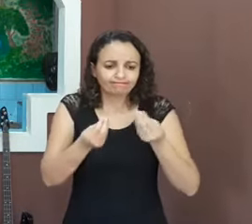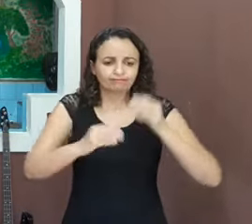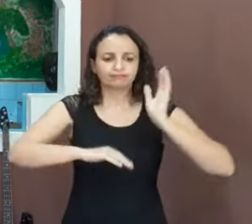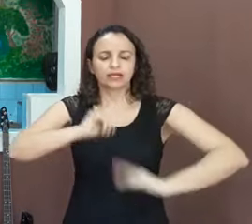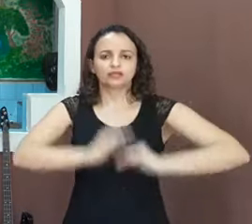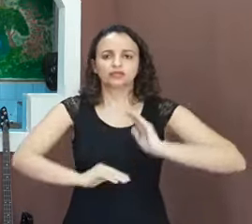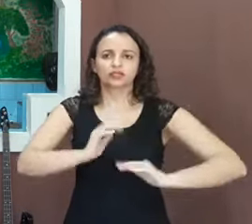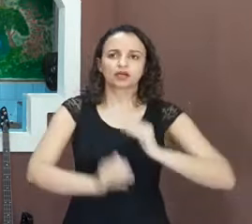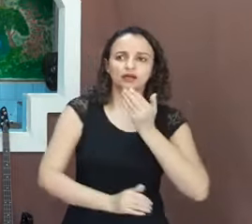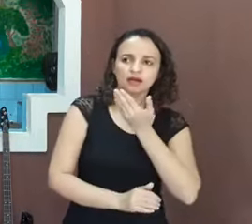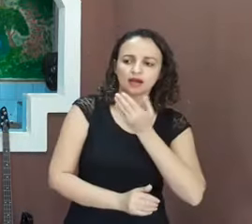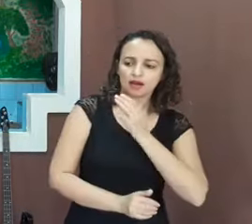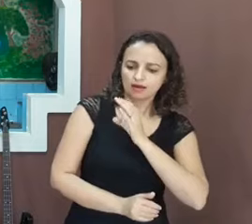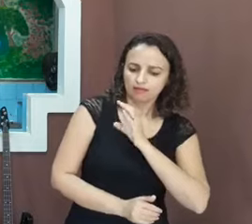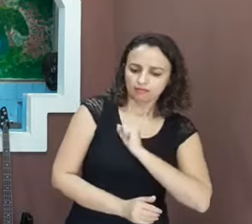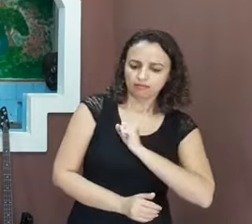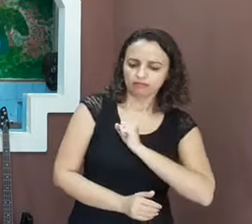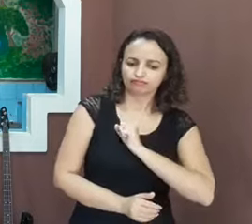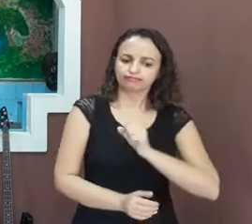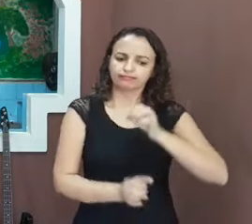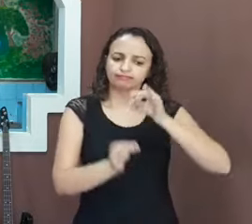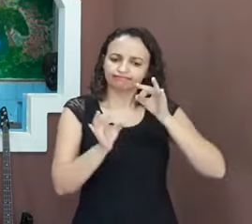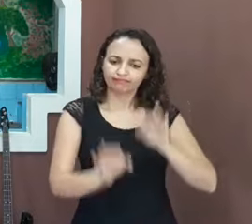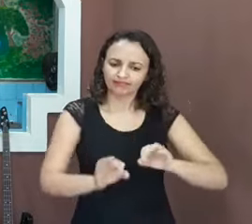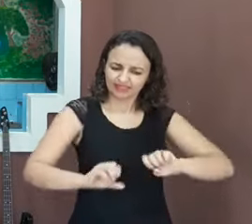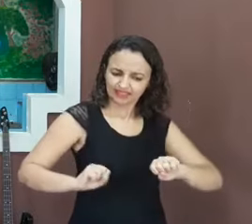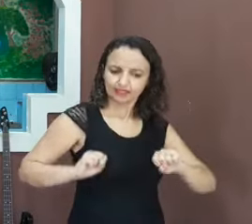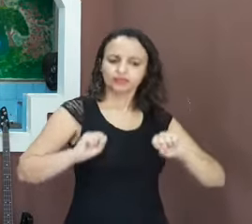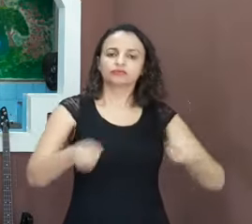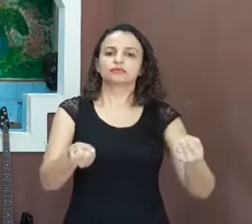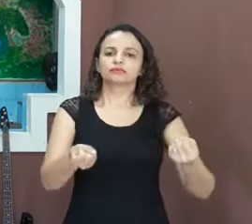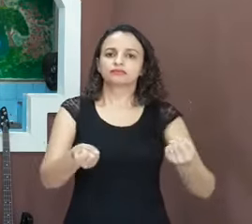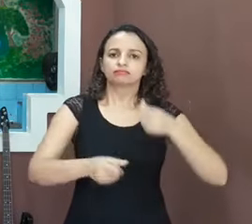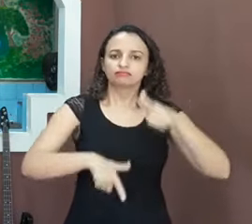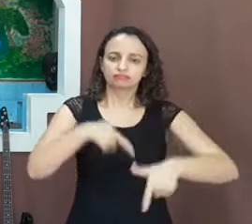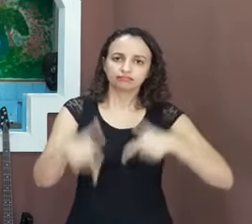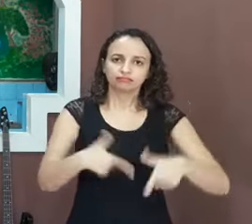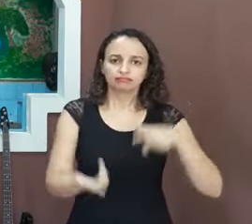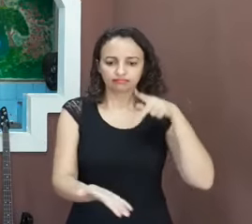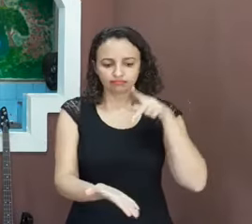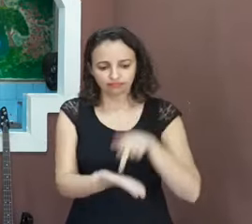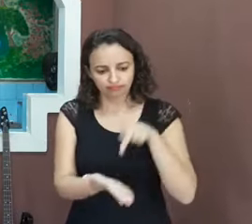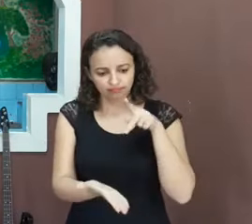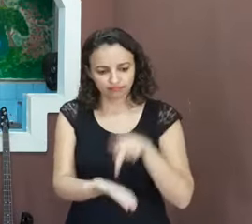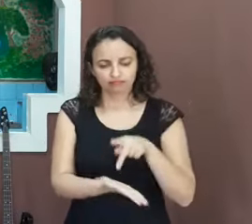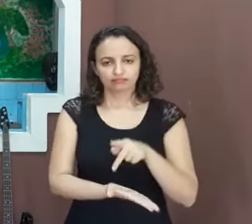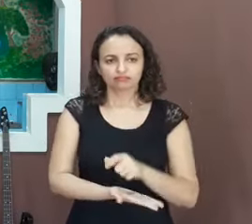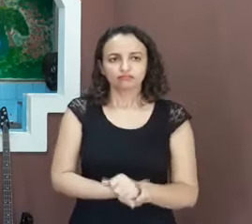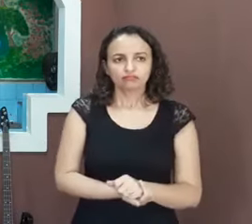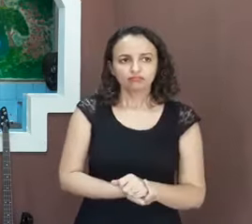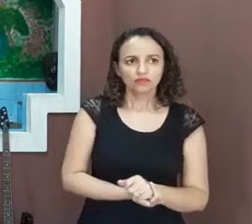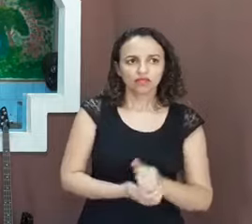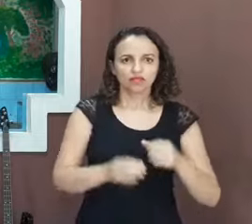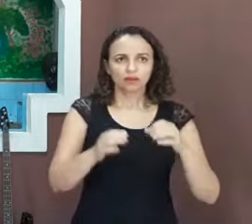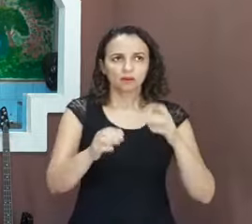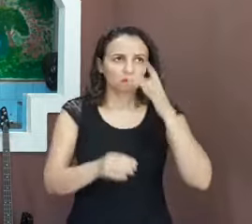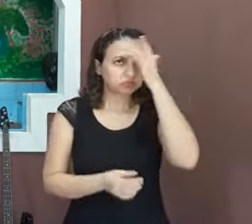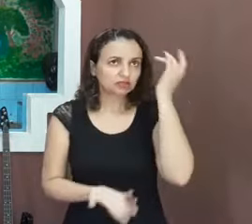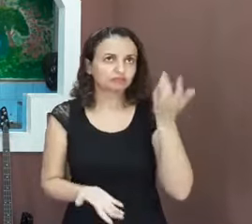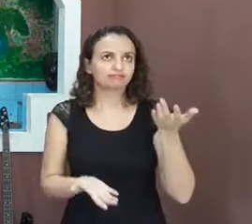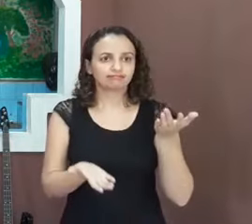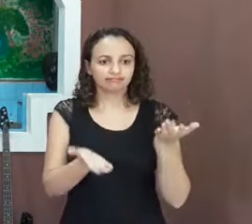o amor com mangas arregaçadas? Como nós podemos fazer isso? Com um cristianismo